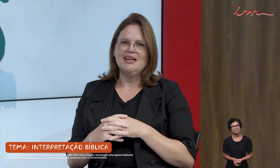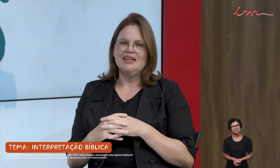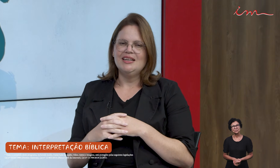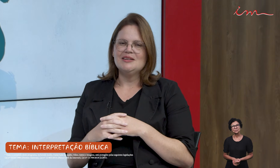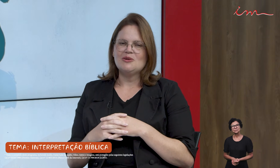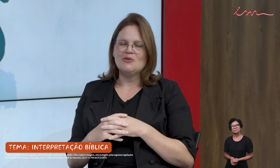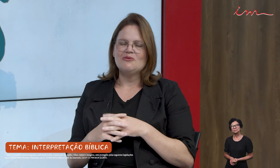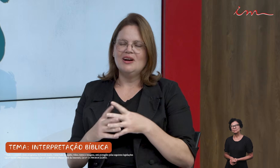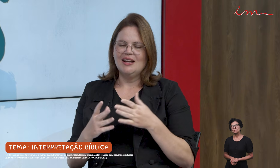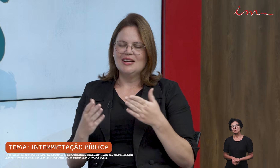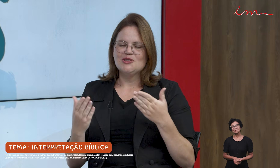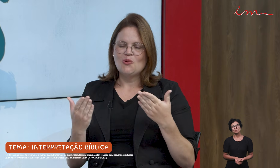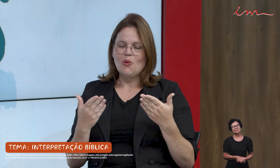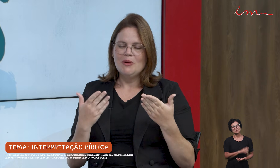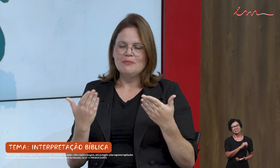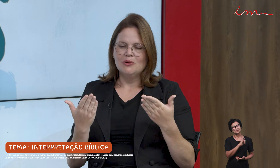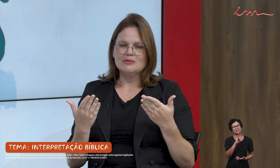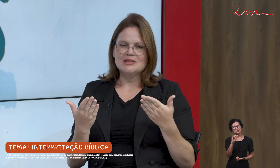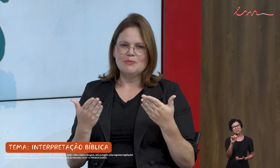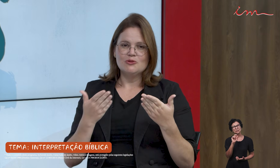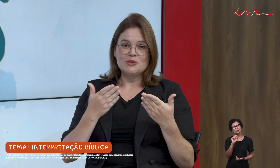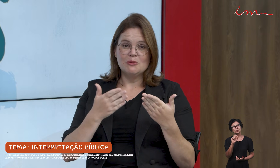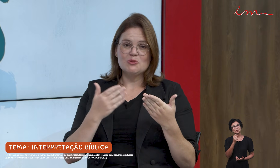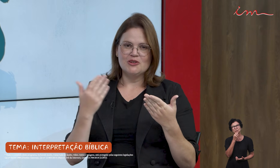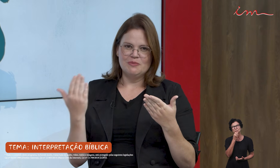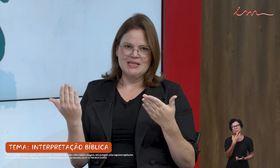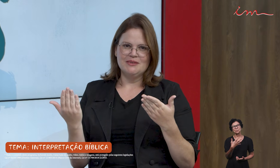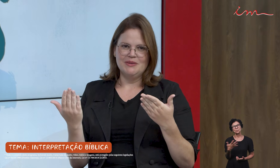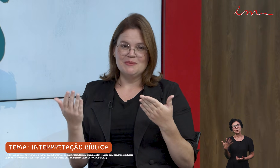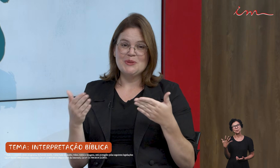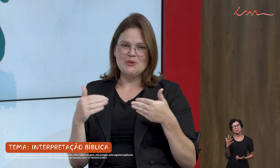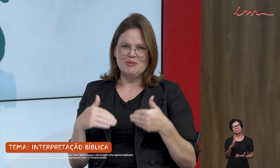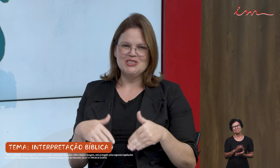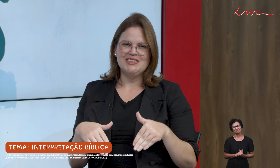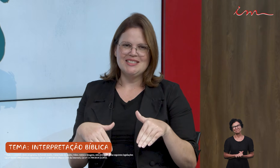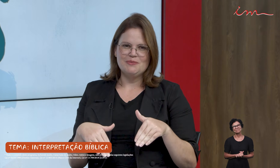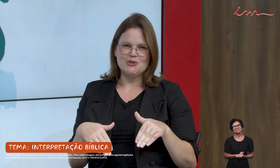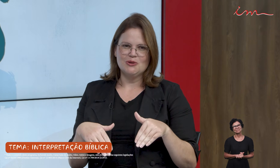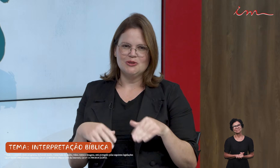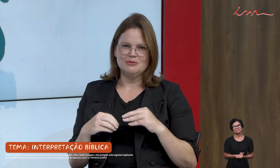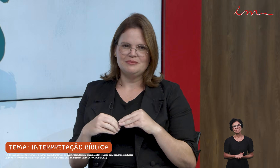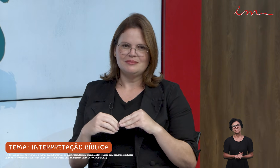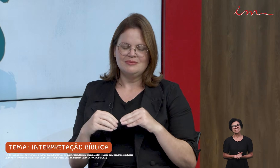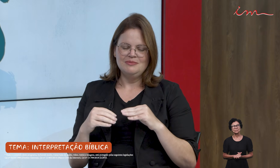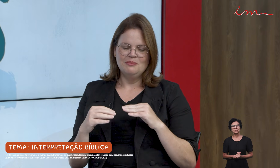momento e falar de como é bom, os irmãos podem perceber, principalmente nesse